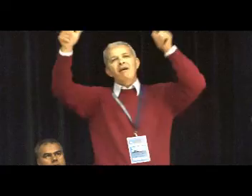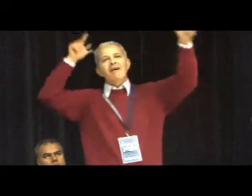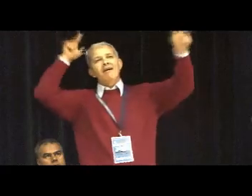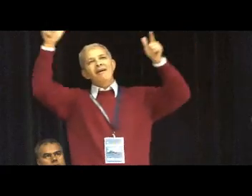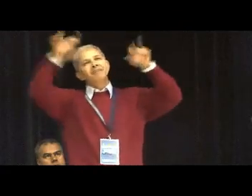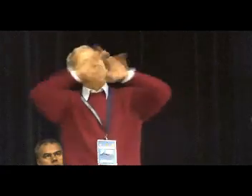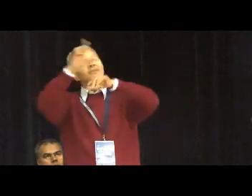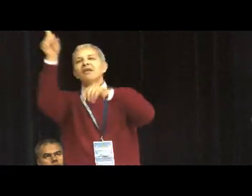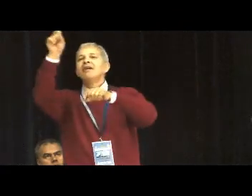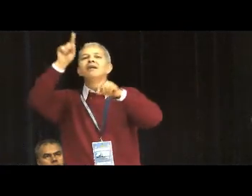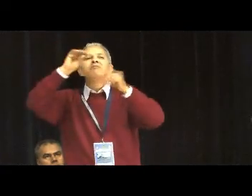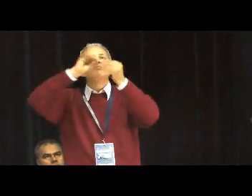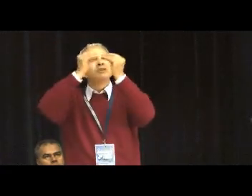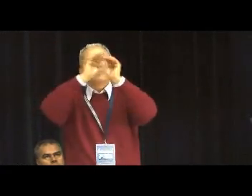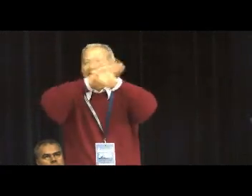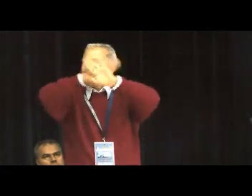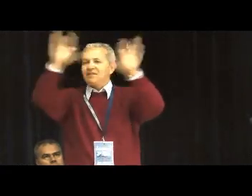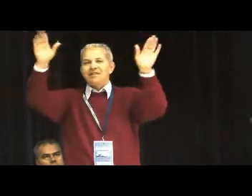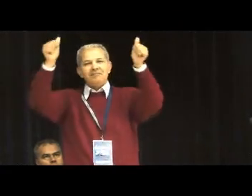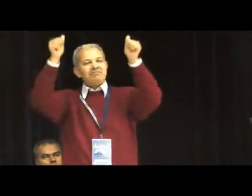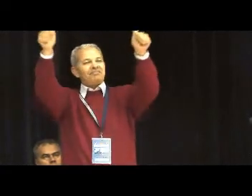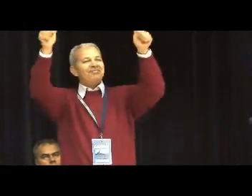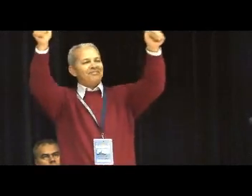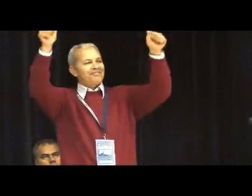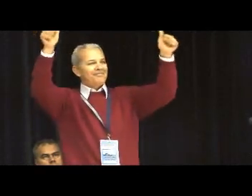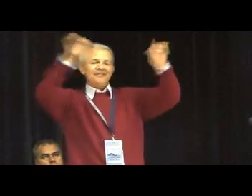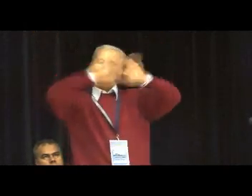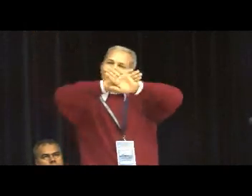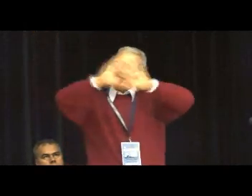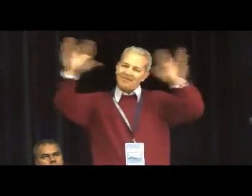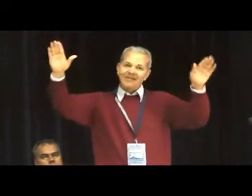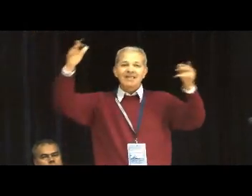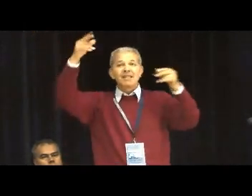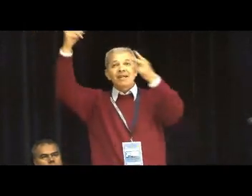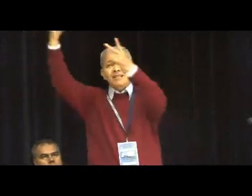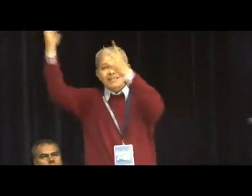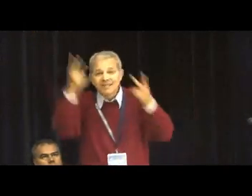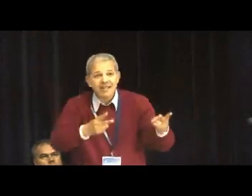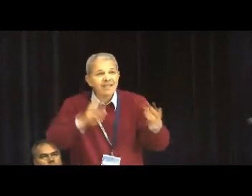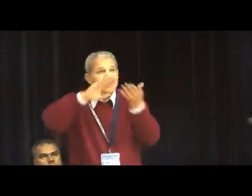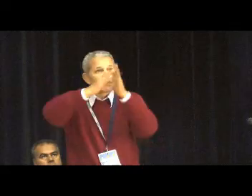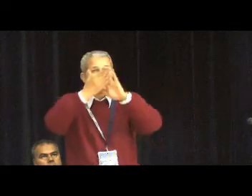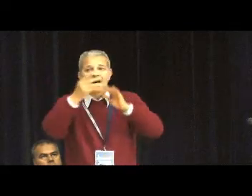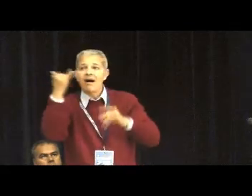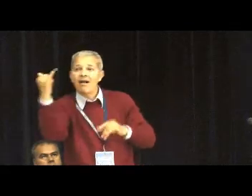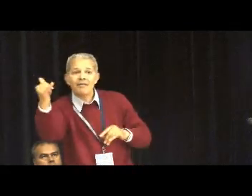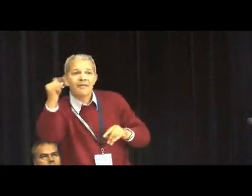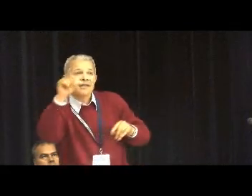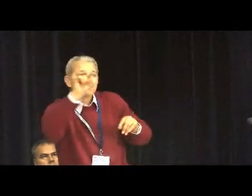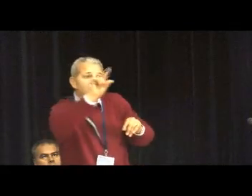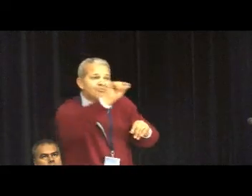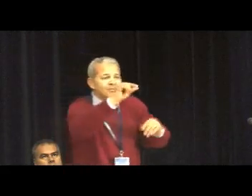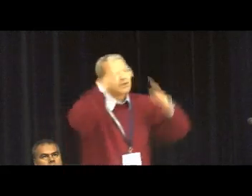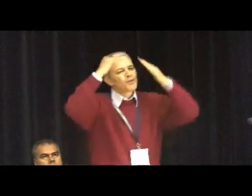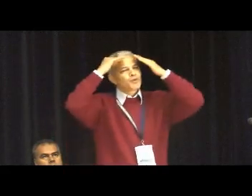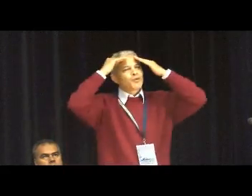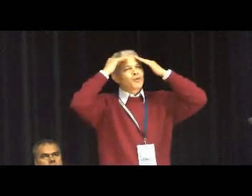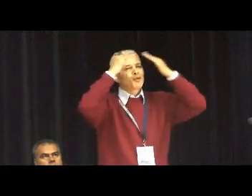تنشكرها وتنحييها المجهودات. تنشكر حتى جمعيات الصوم اللي ما تمكناش من الحضور، الجمعيات اللي